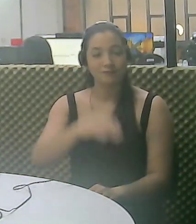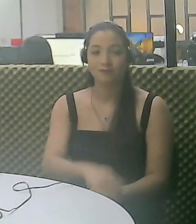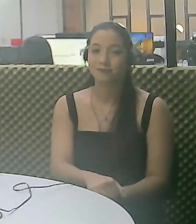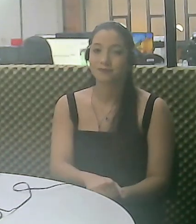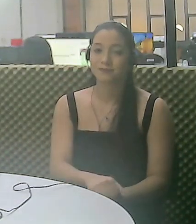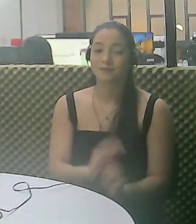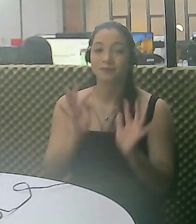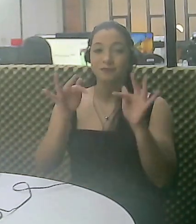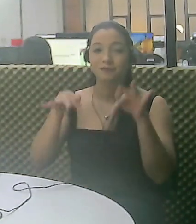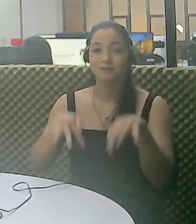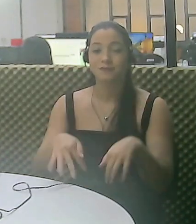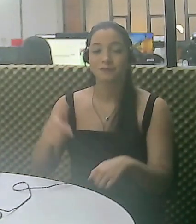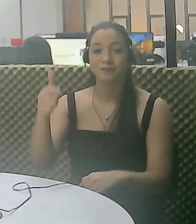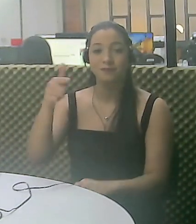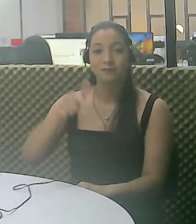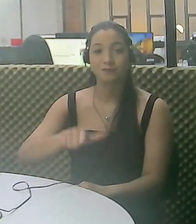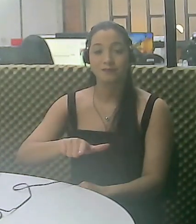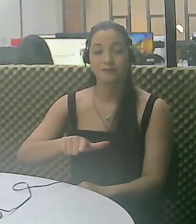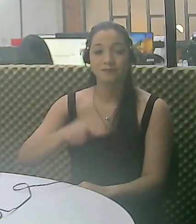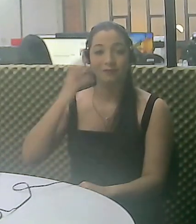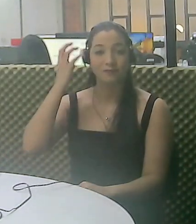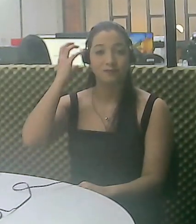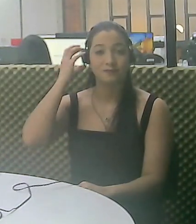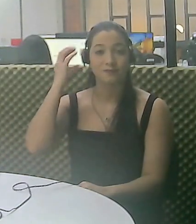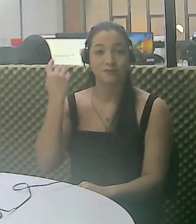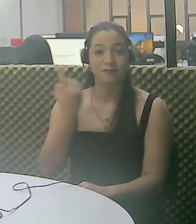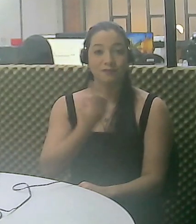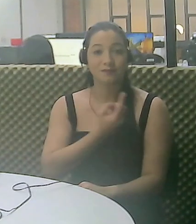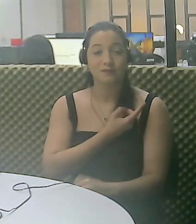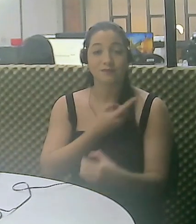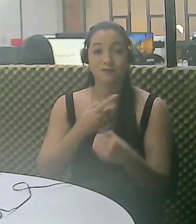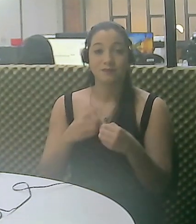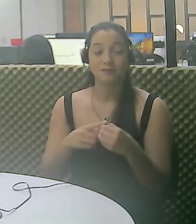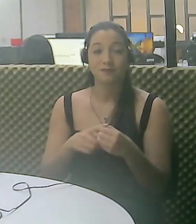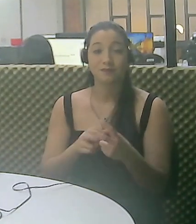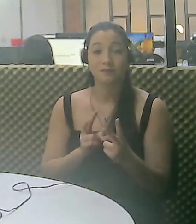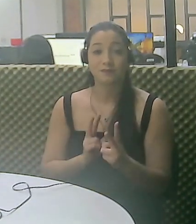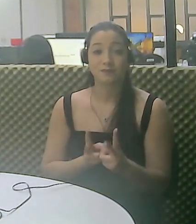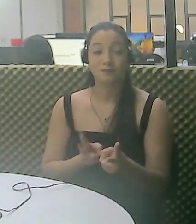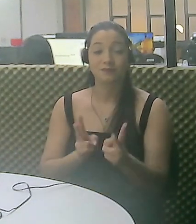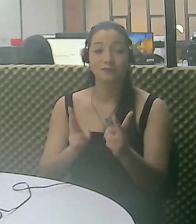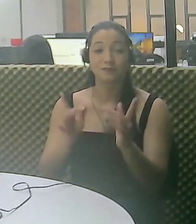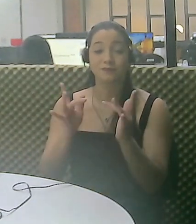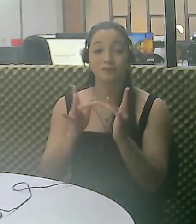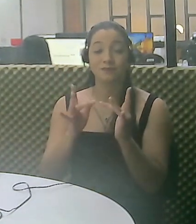mais. Fica por aqui mais uma edição do programa da Rádio Nossa Cidade.